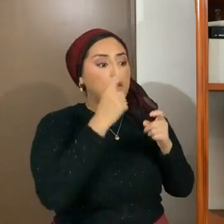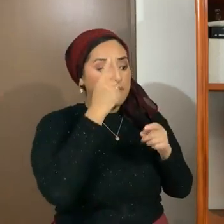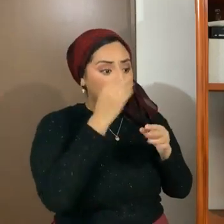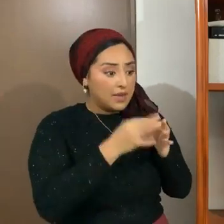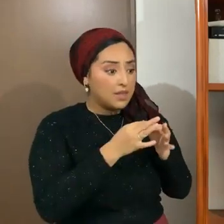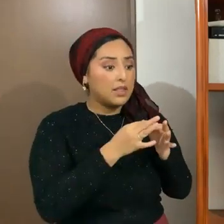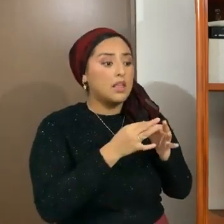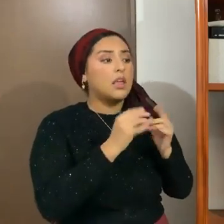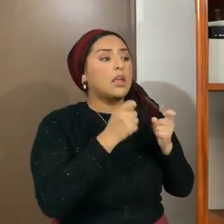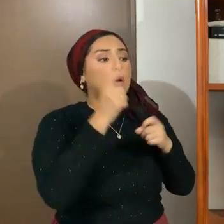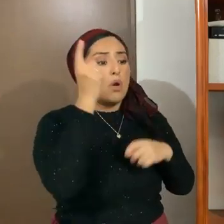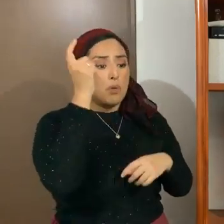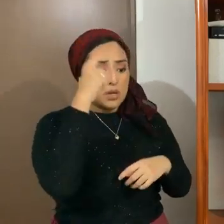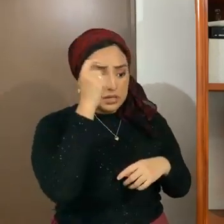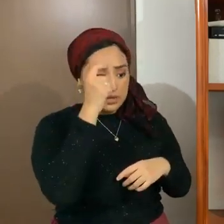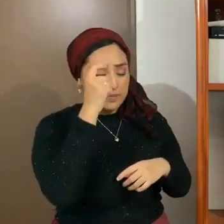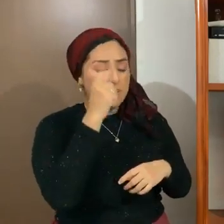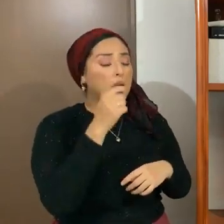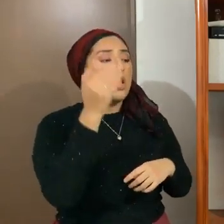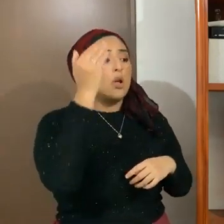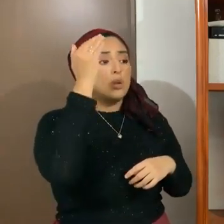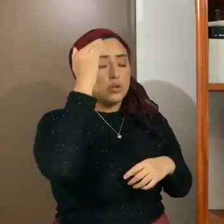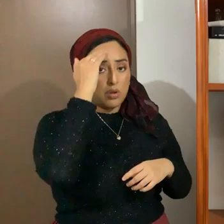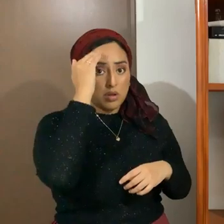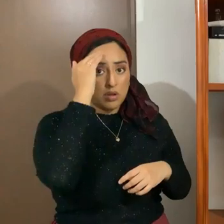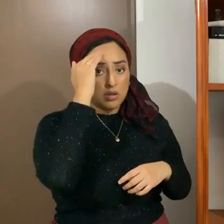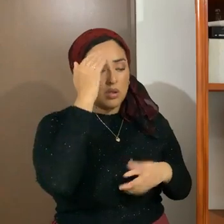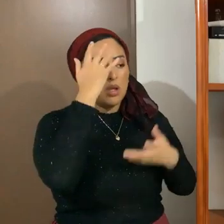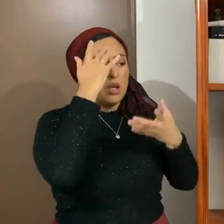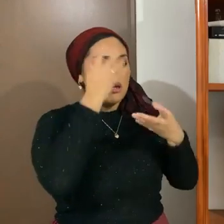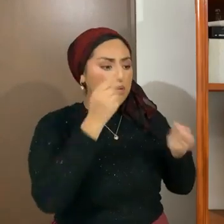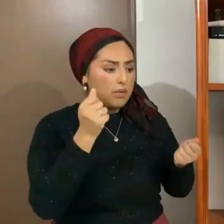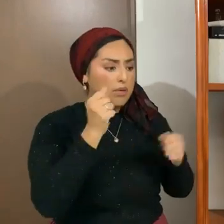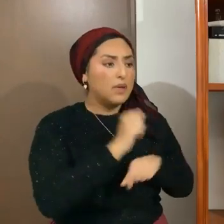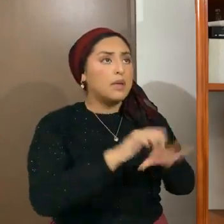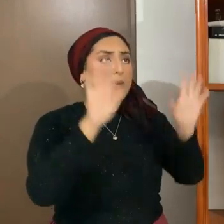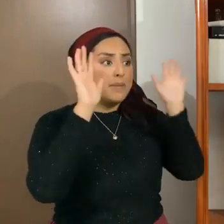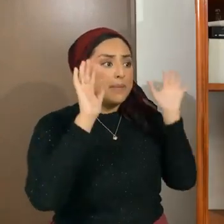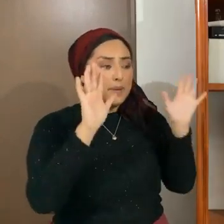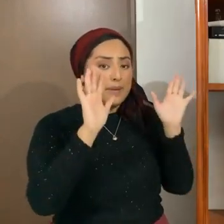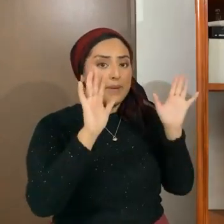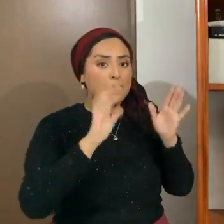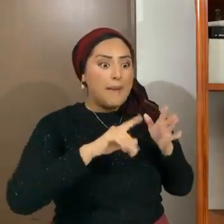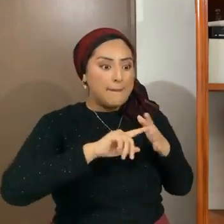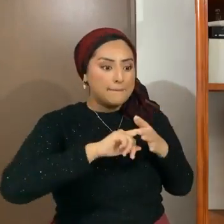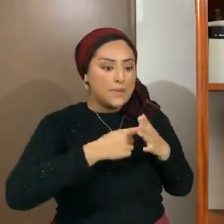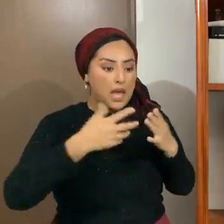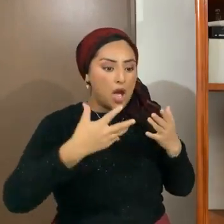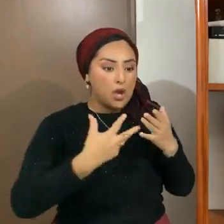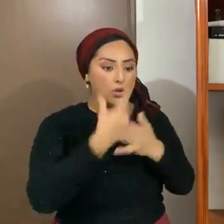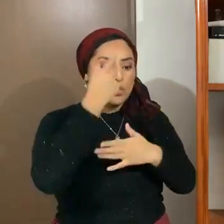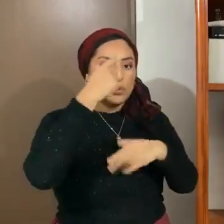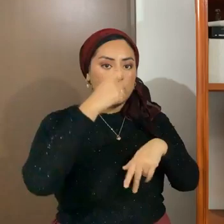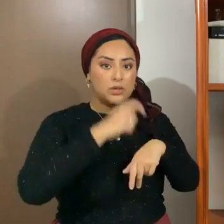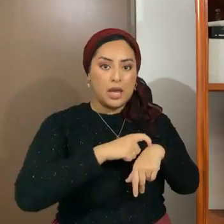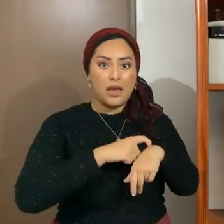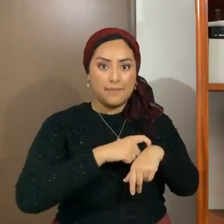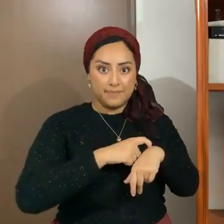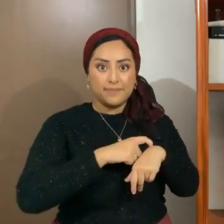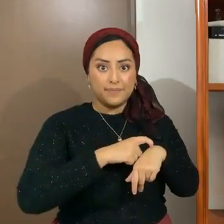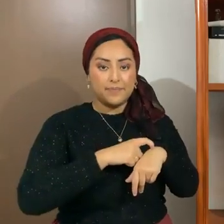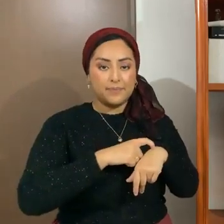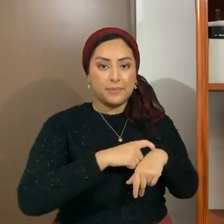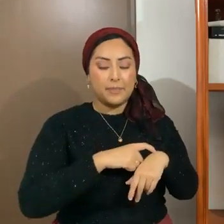don de sabiduría, conocimiento, sanidades, milagros. O sea, ya es el inicio de una nueva etapa. No